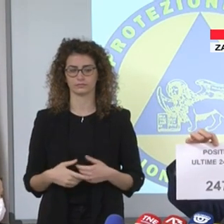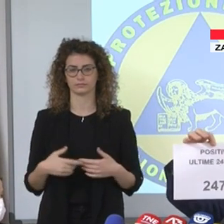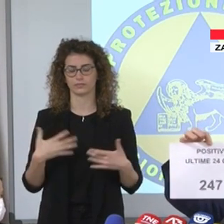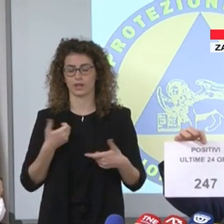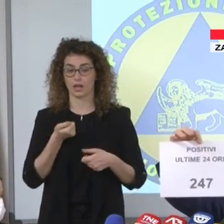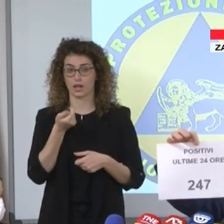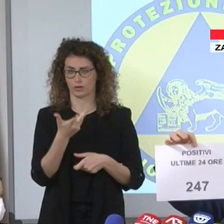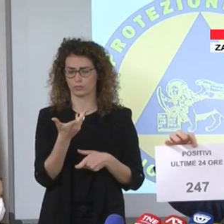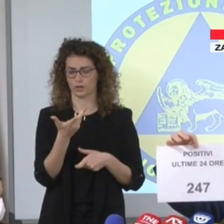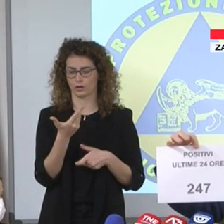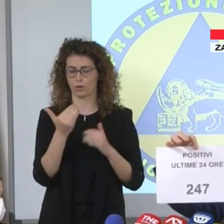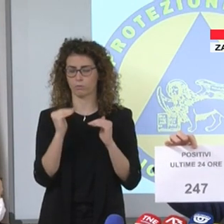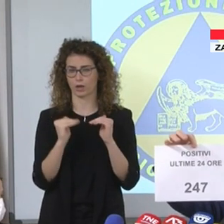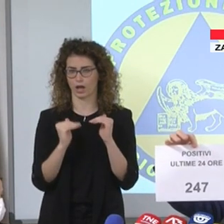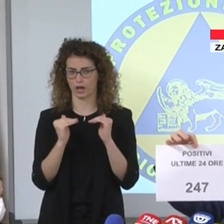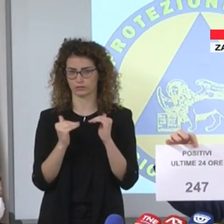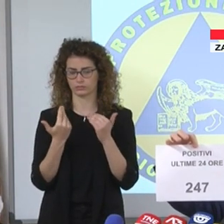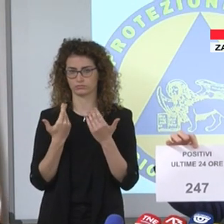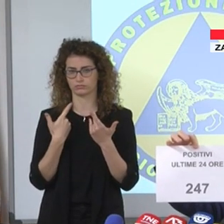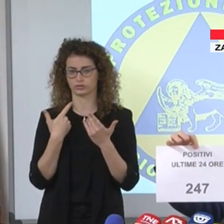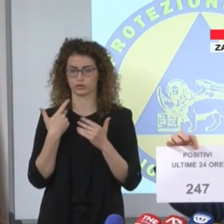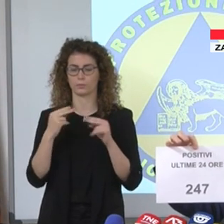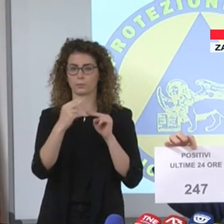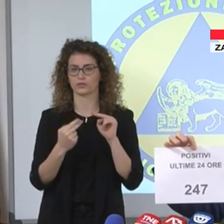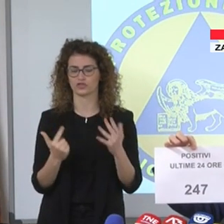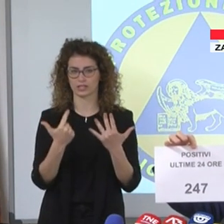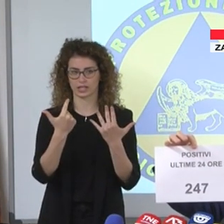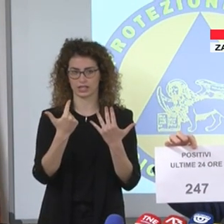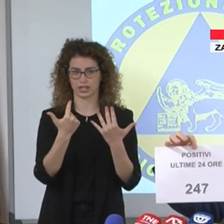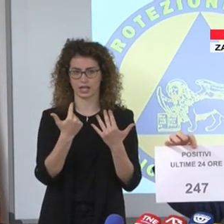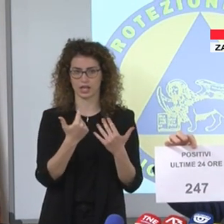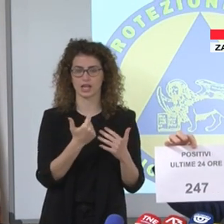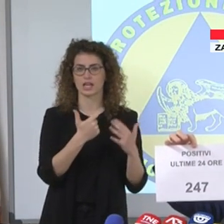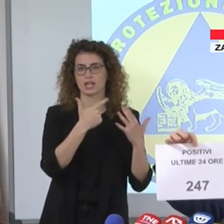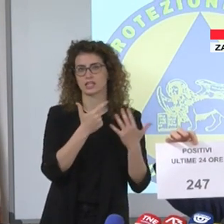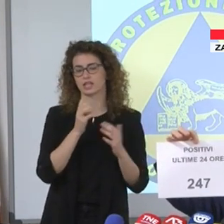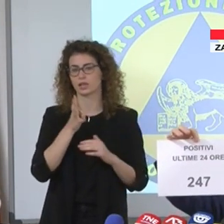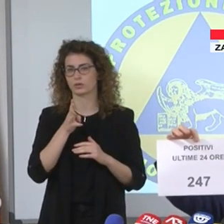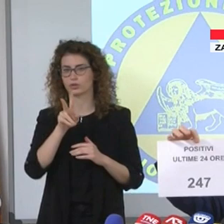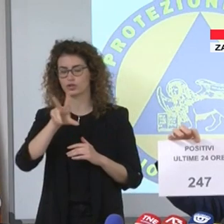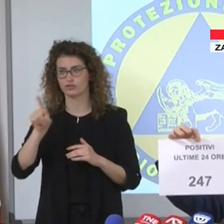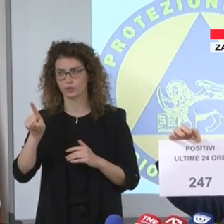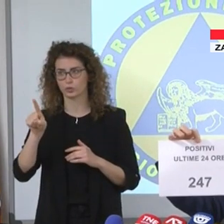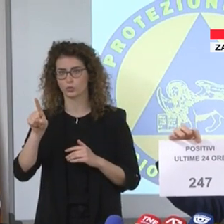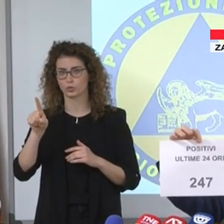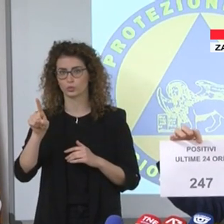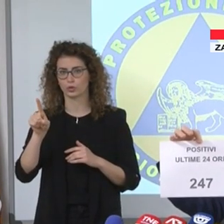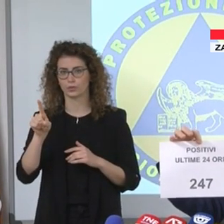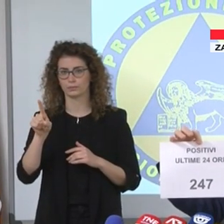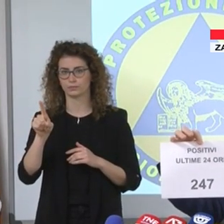È un numero molto basso, perché se considerate che sono 7 province, 7, 14, 21, sono